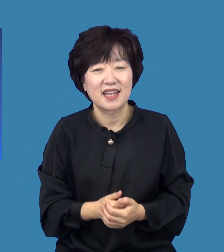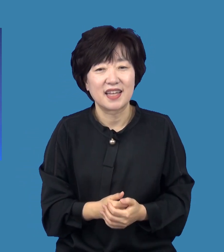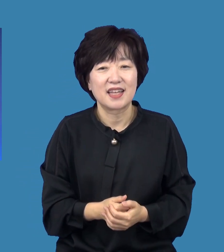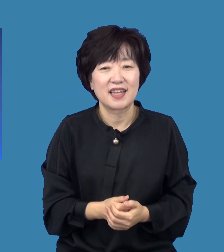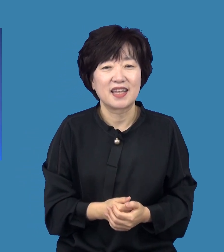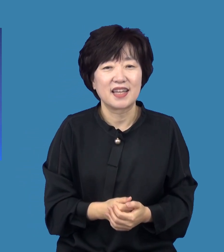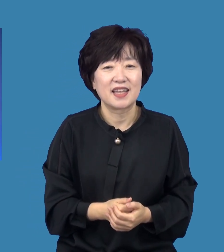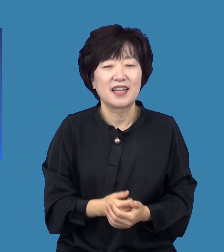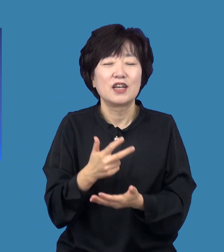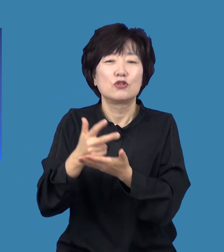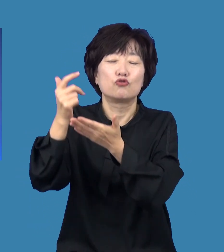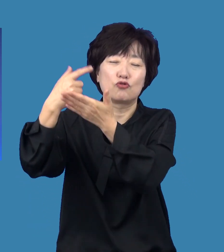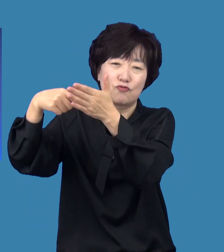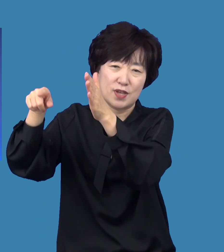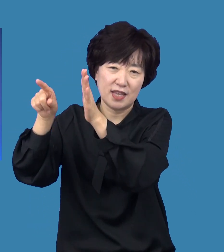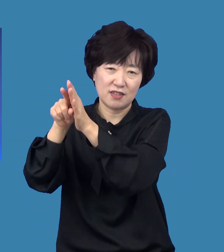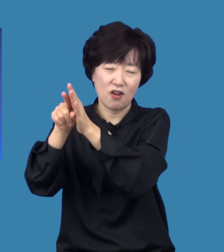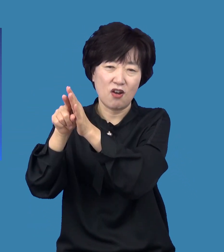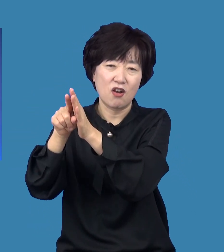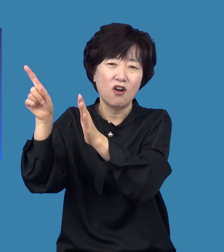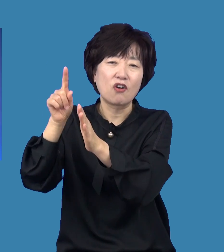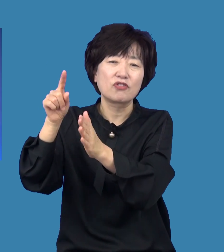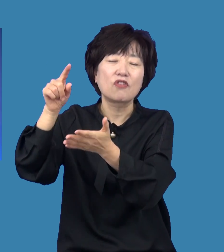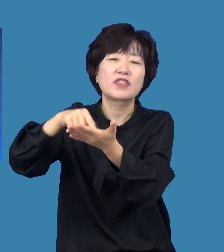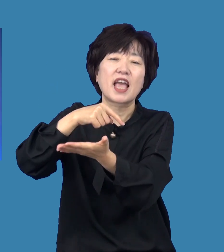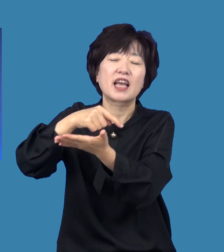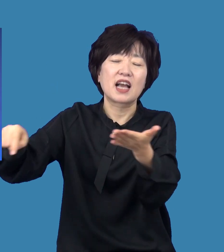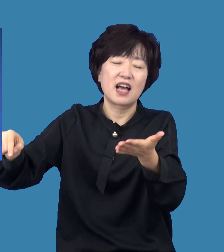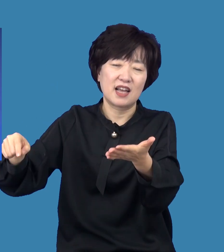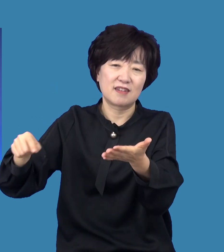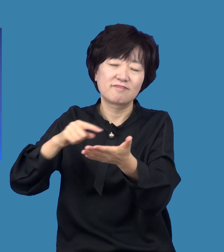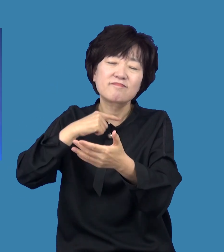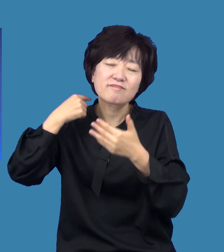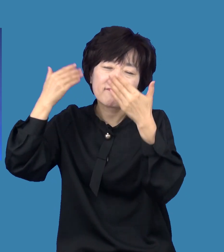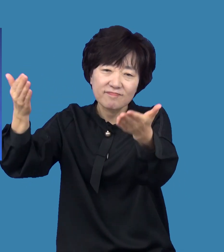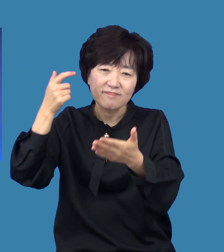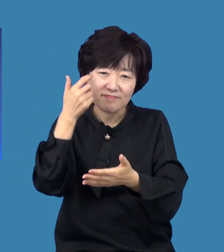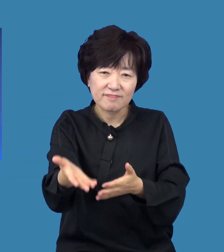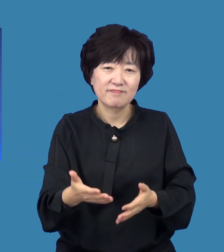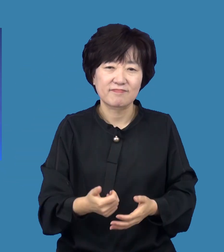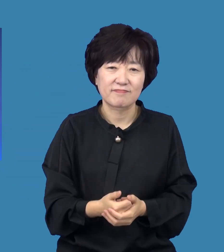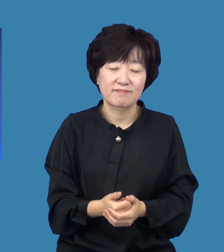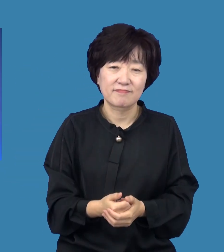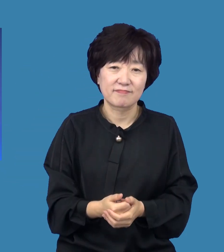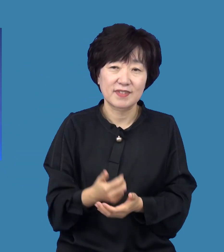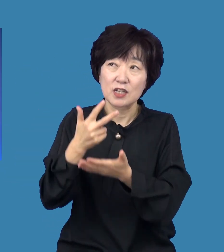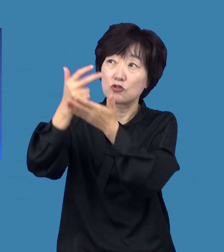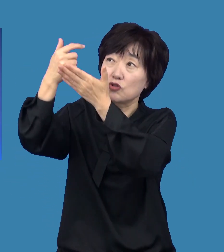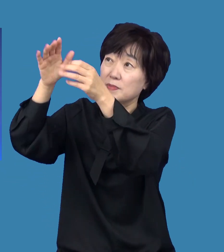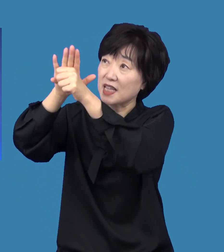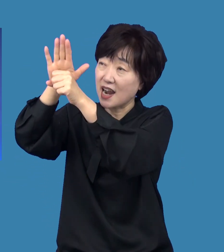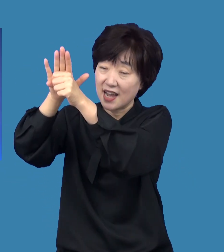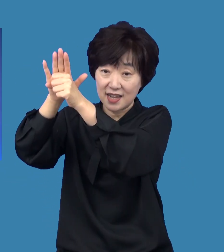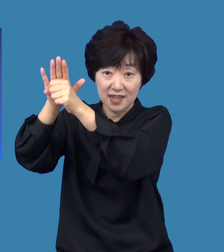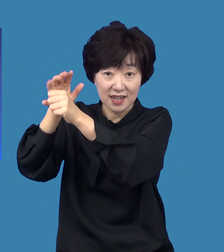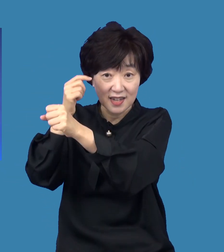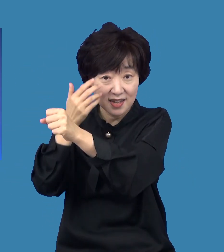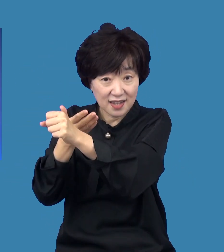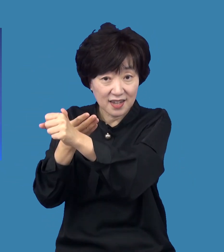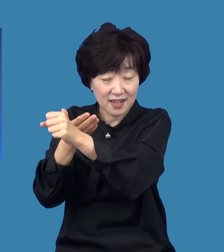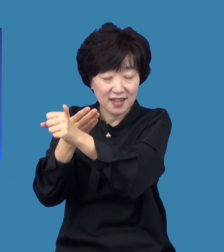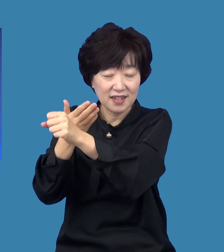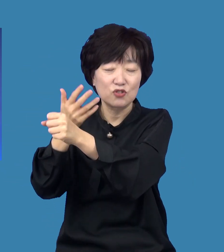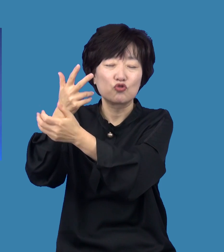그렇다면 주를 위해서 어떤 대가를 치르셨습니까? 정말 주님을 사랑하십니까?